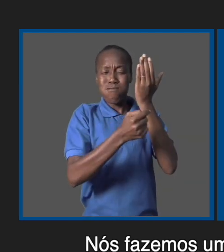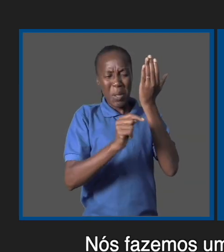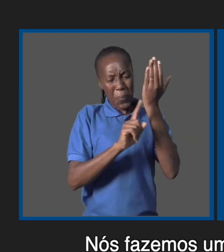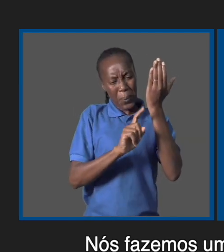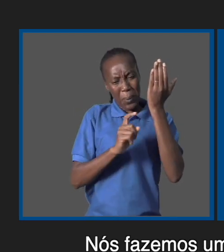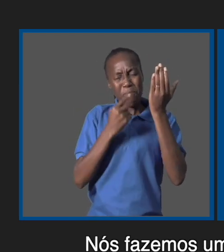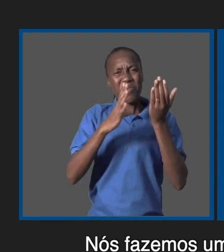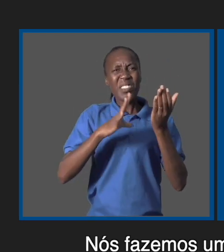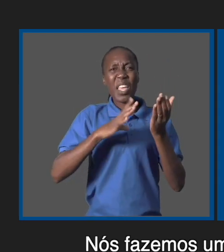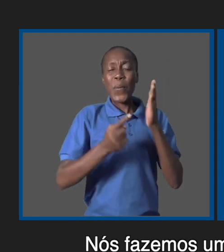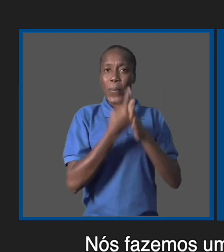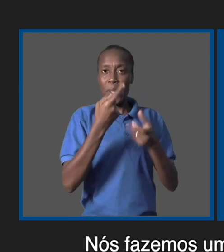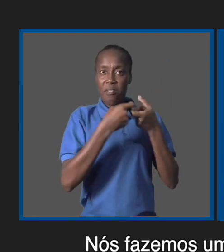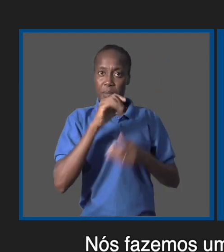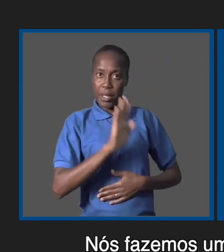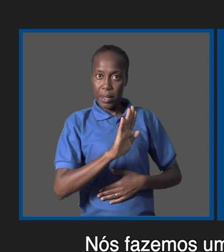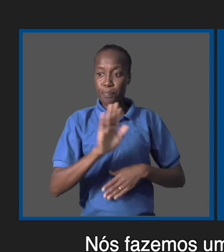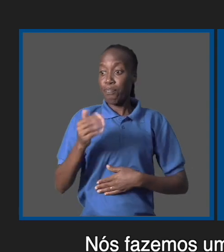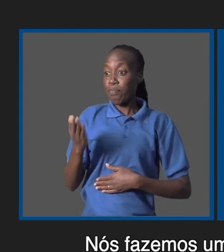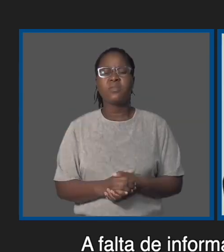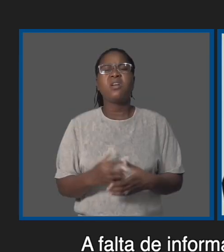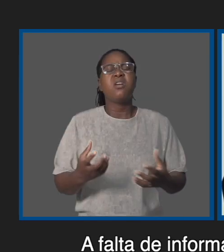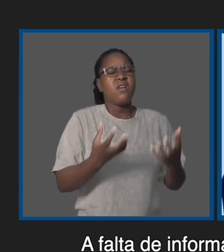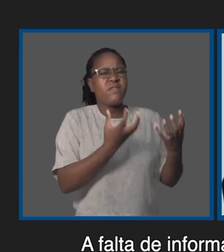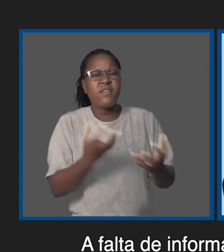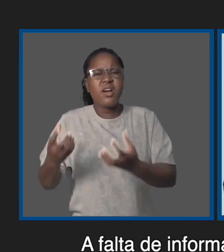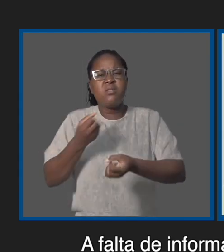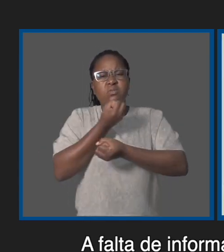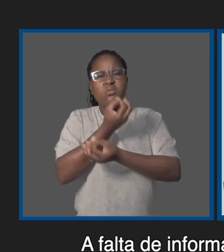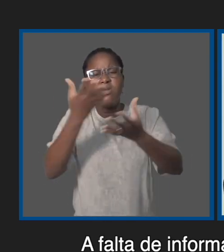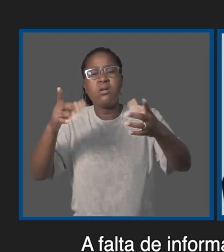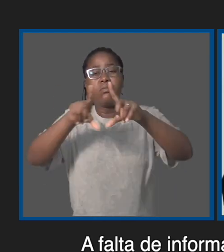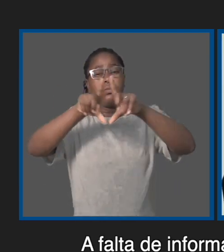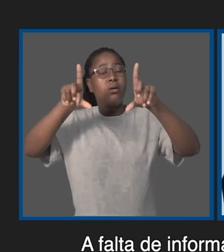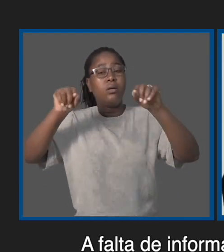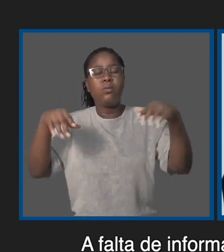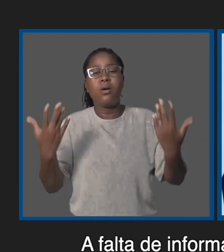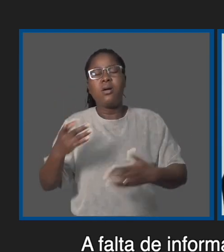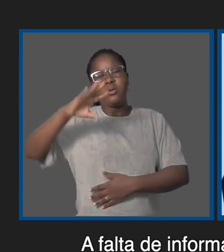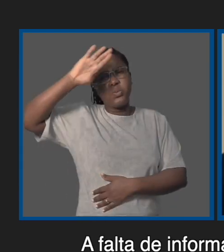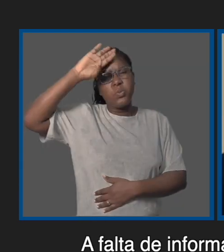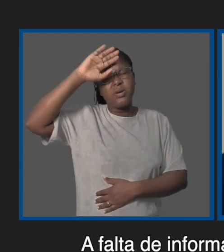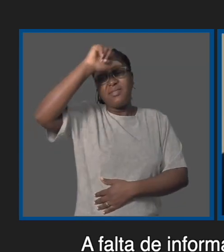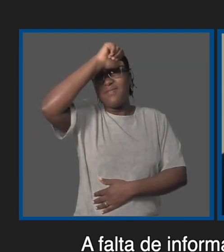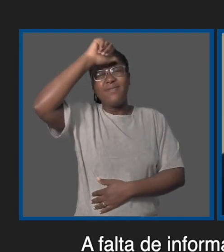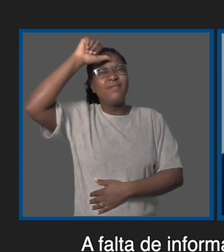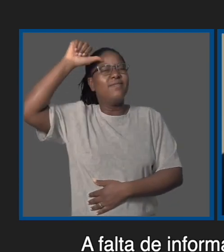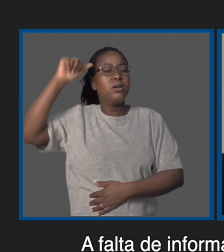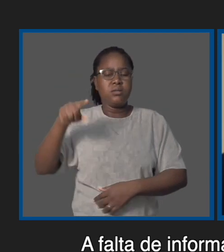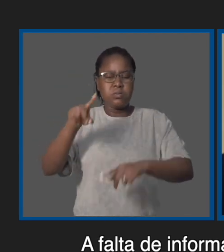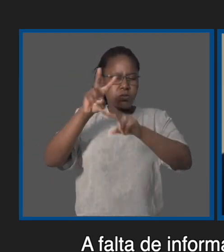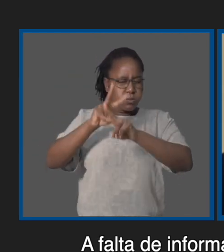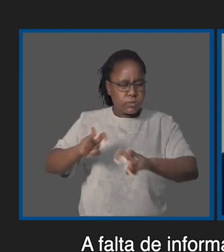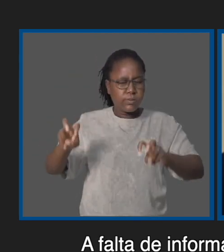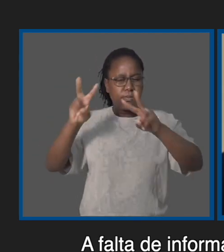genealógica, onde nós vemos a relação de parentesco entre as pessoas. Falta de informação sobre a doença, o difícil diagnóstico e